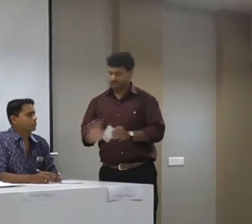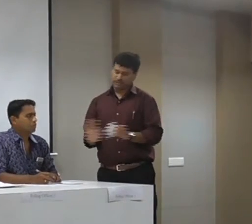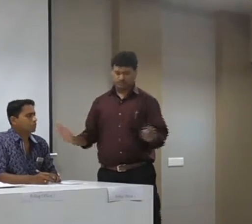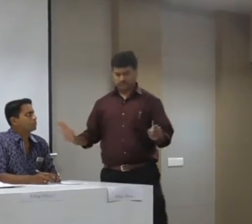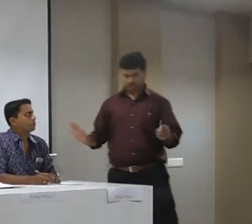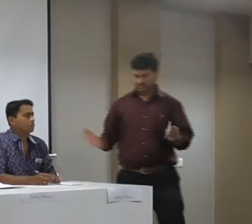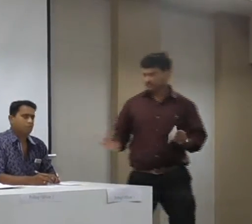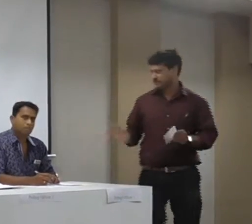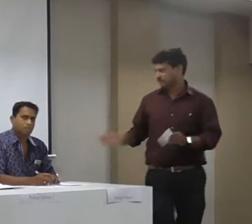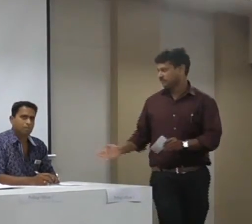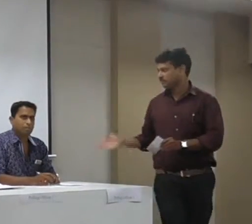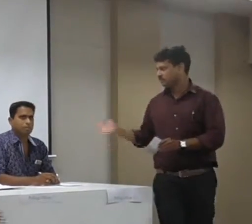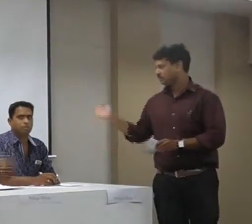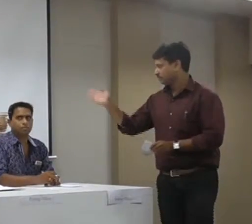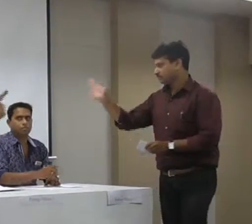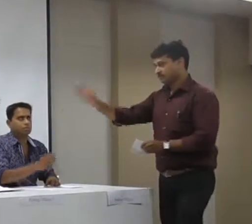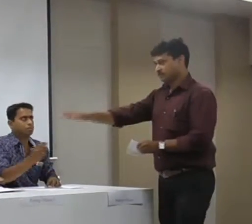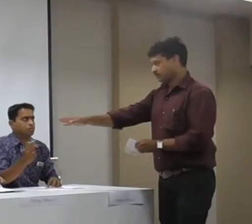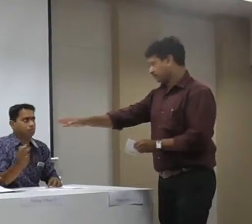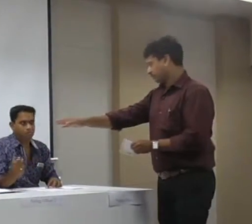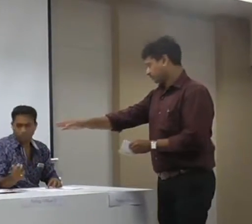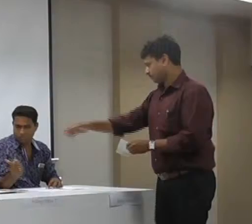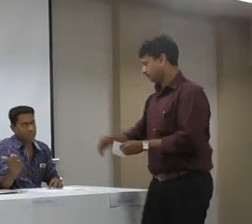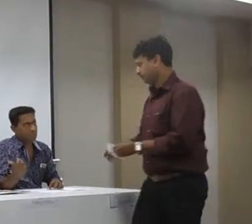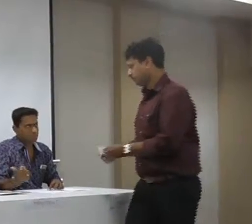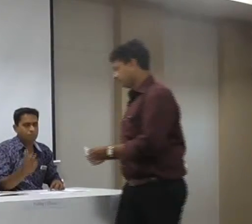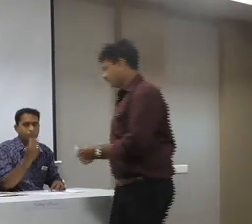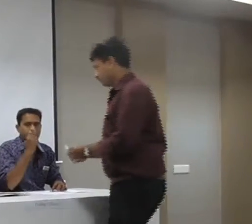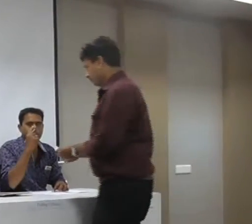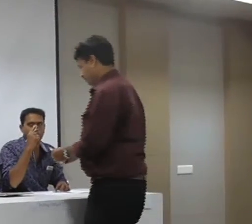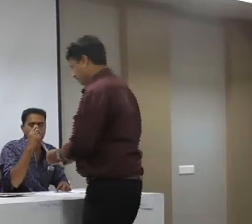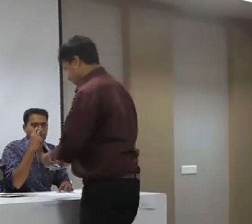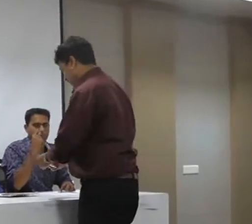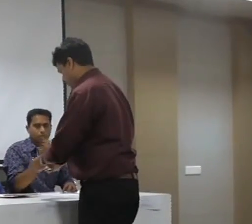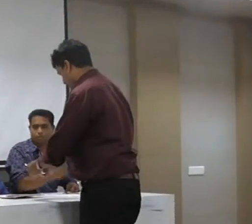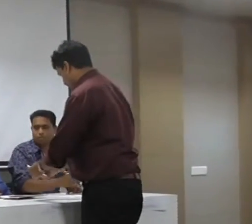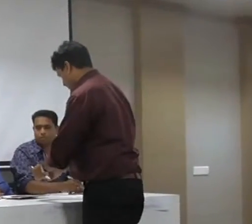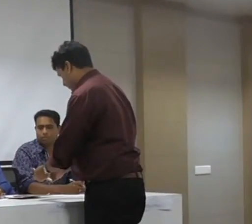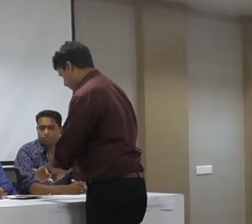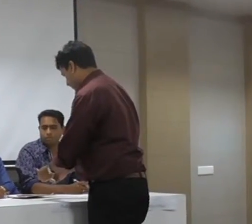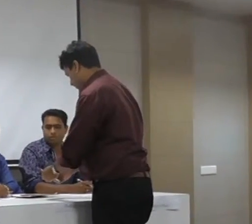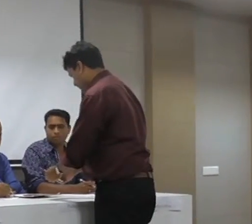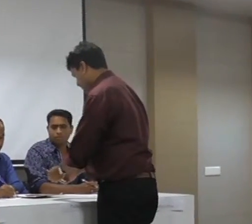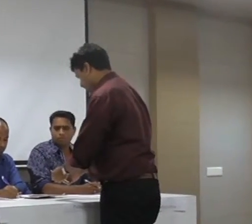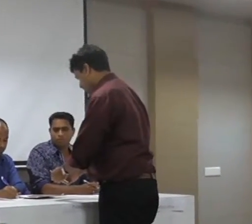नाव चेक करून झालं, टिक मार्क करून झाले की सेकंड पोलिंग ऑफिसर.